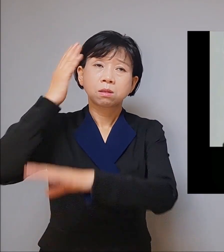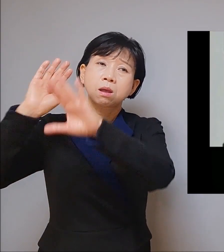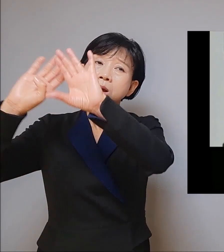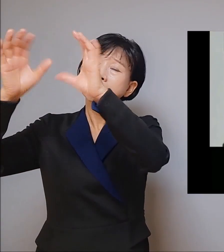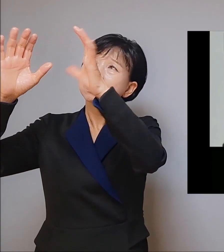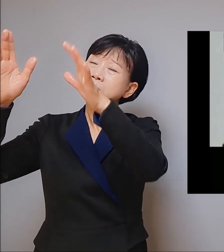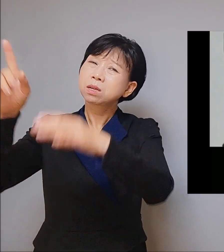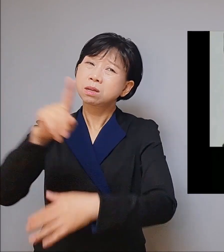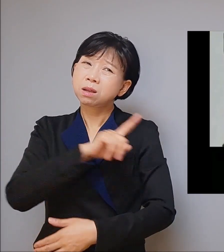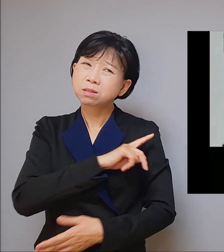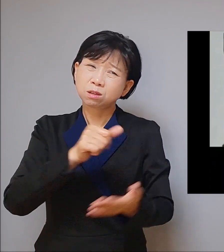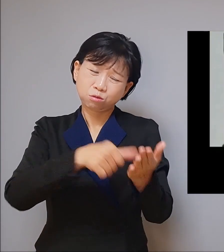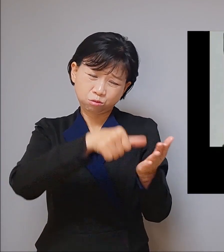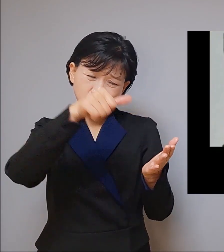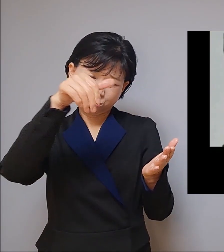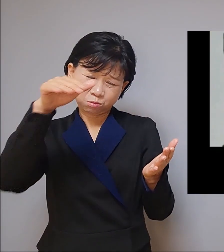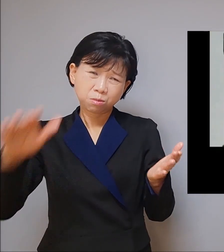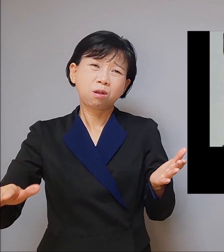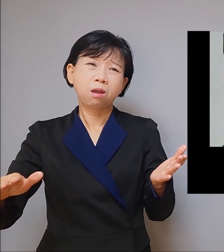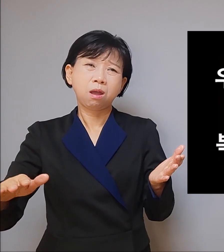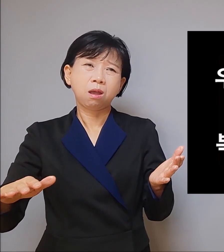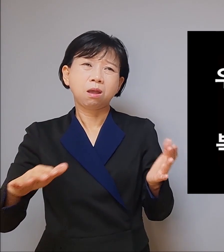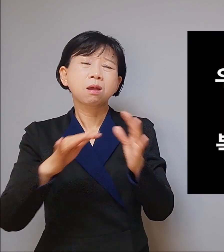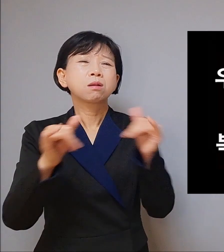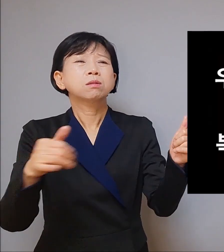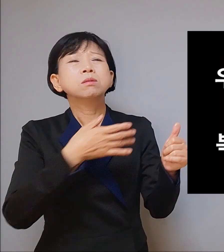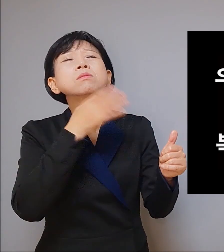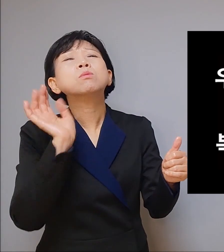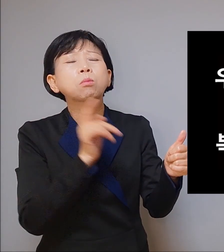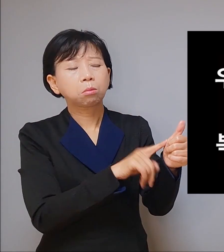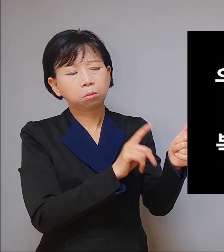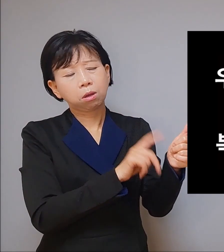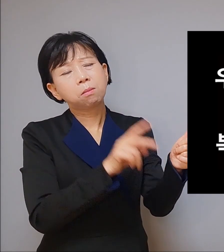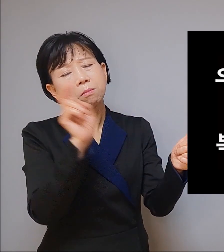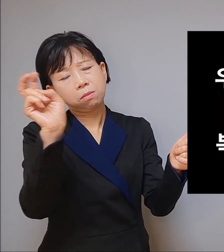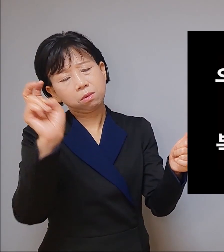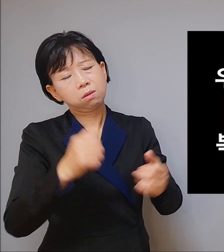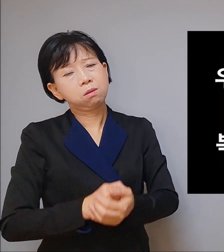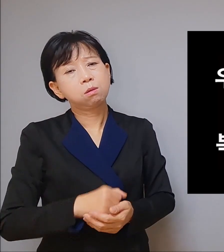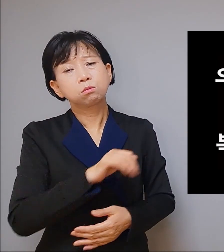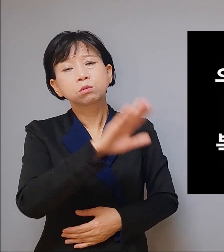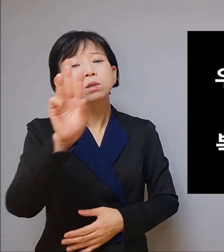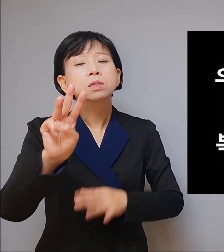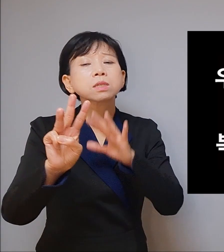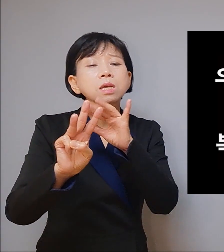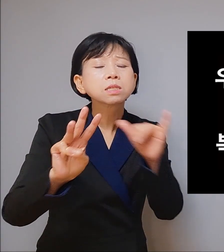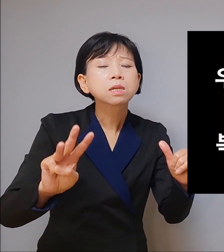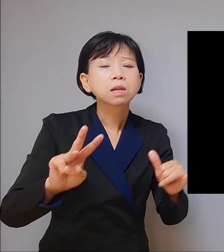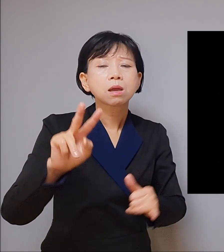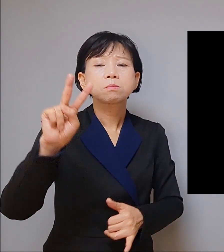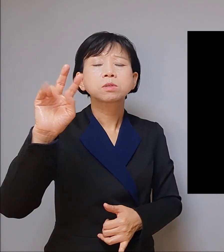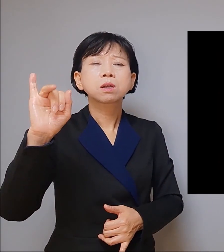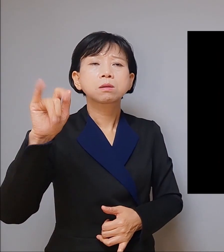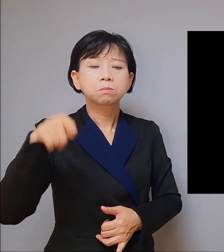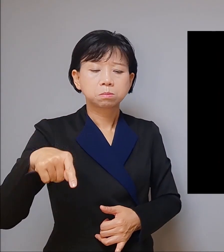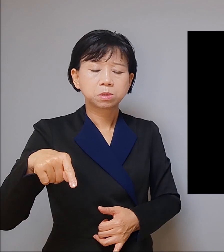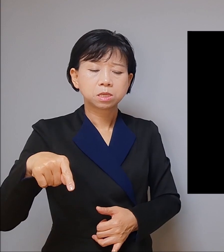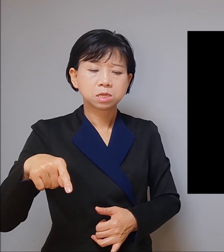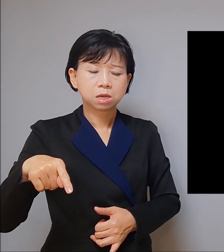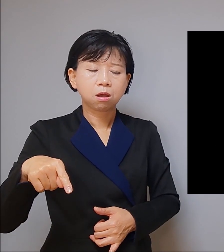그러나 하늘나라에서는 가장 유명한 분이셨을 겁니다. 우리가 3명의 VIP를 품고